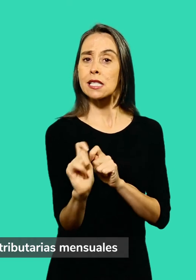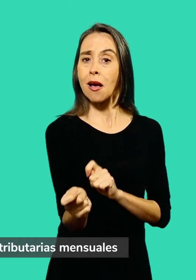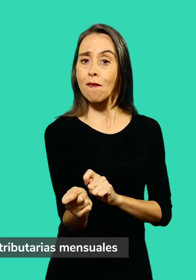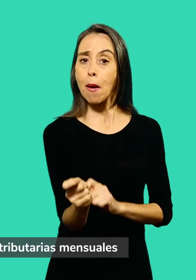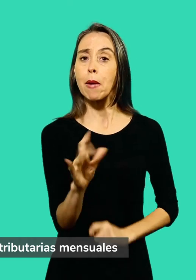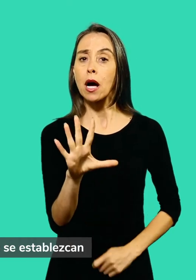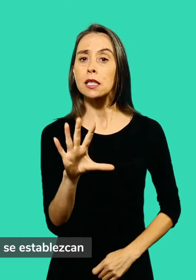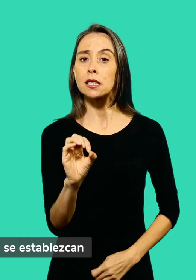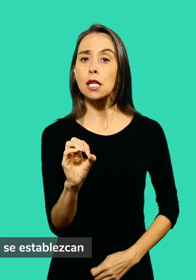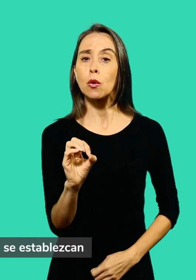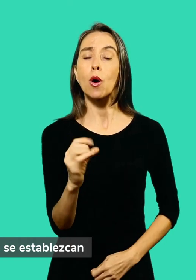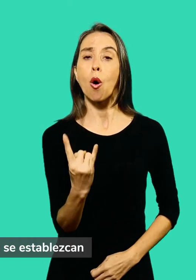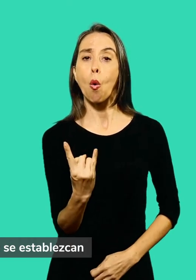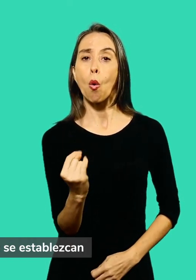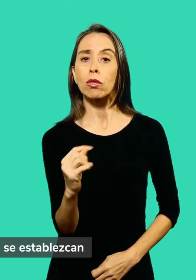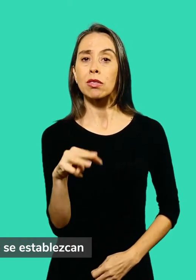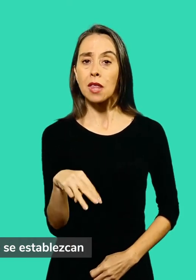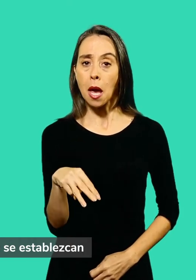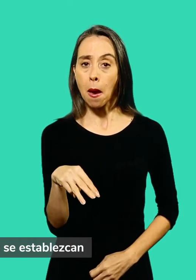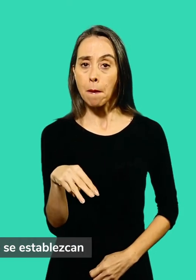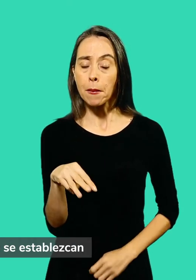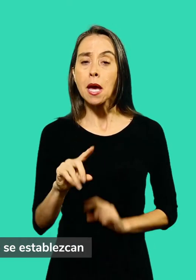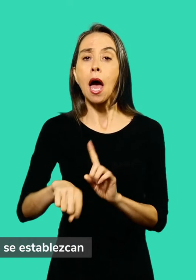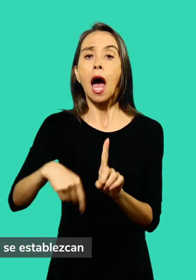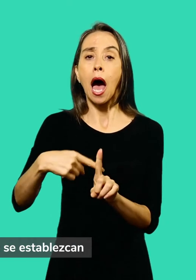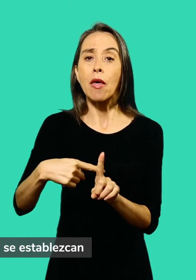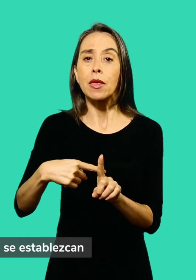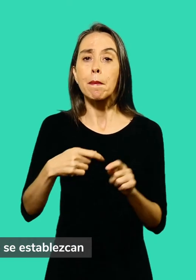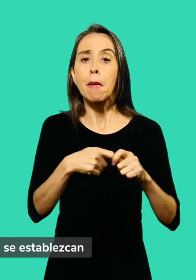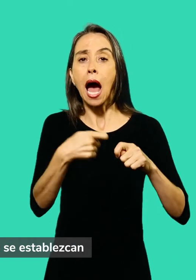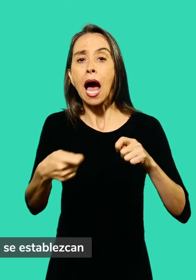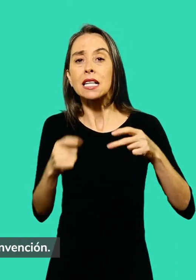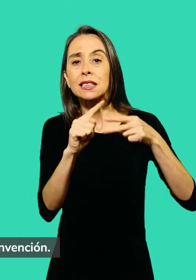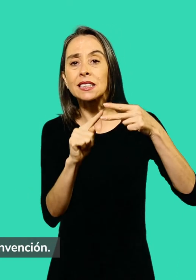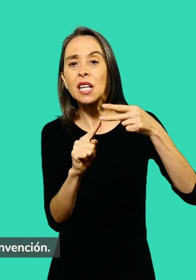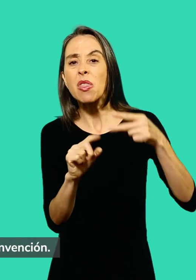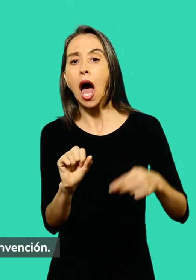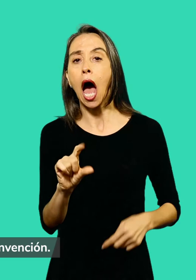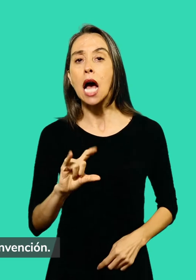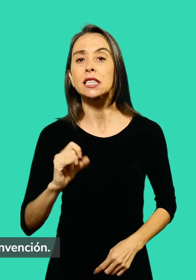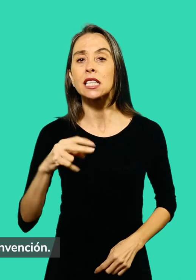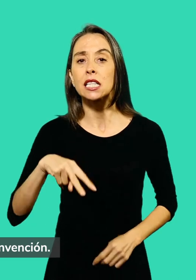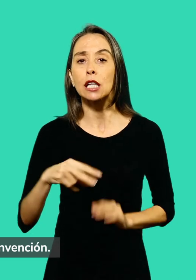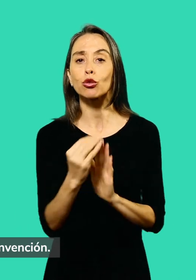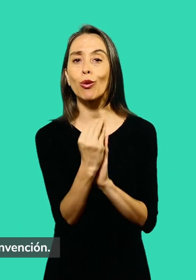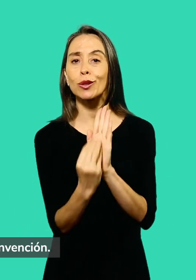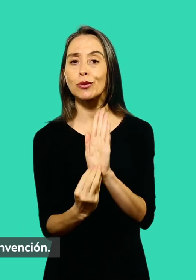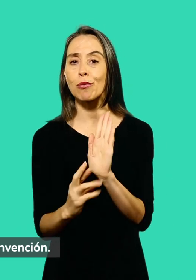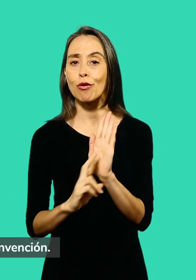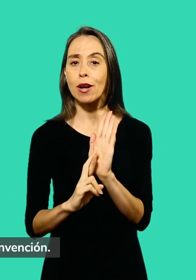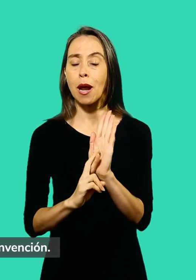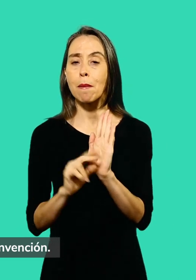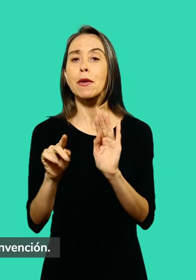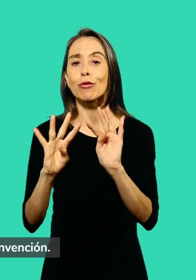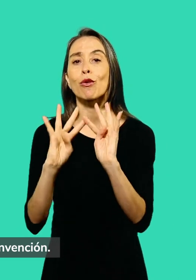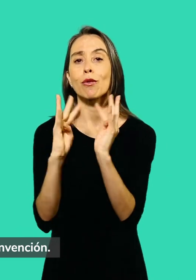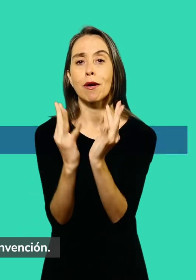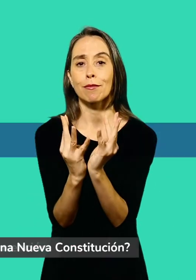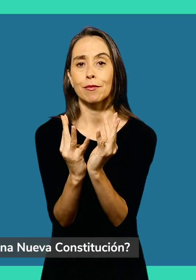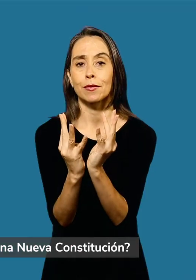unidades tributarias mensuales, además de las asignaciones que se establezcan en el reglamento de la convención. ¿Cuál es